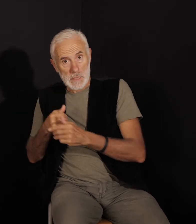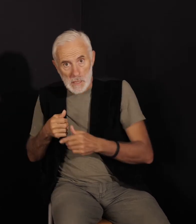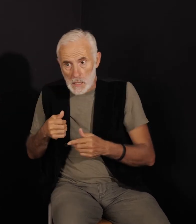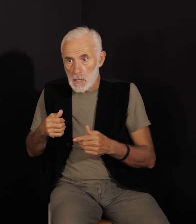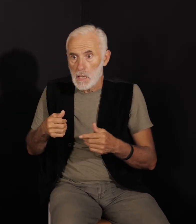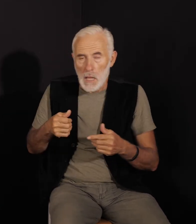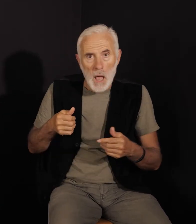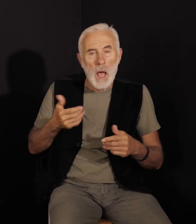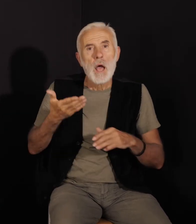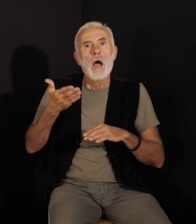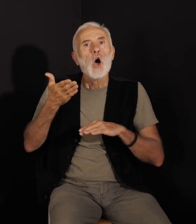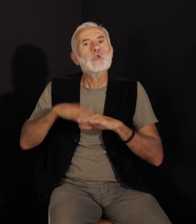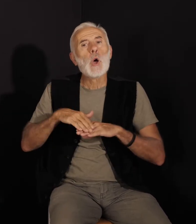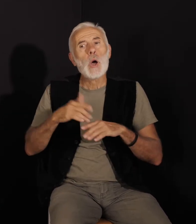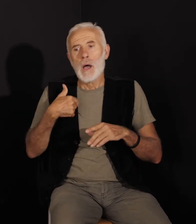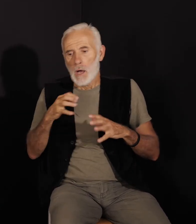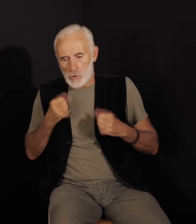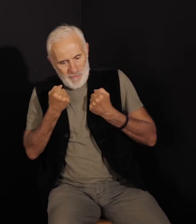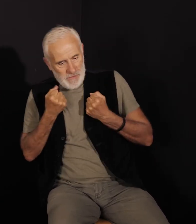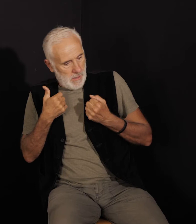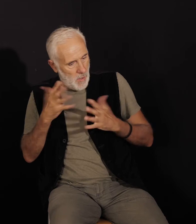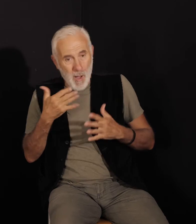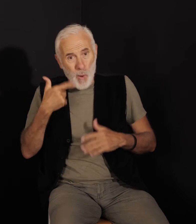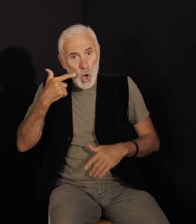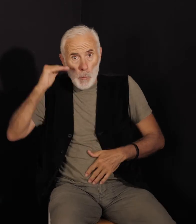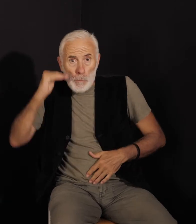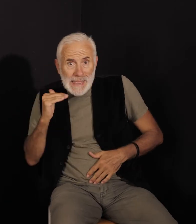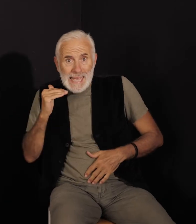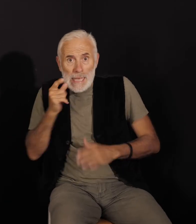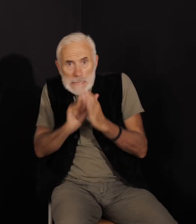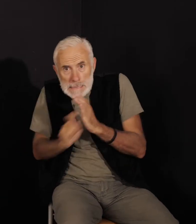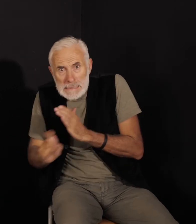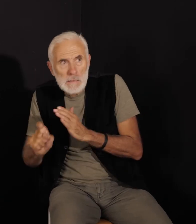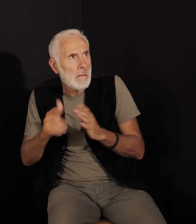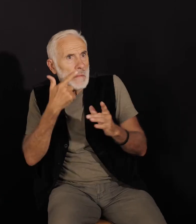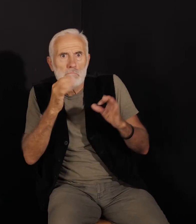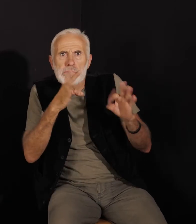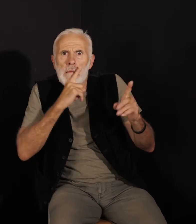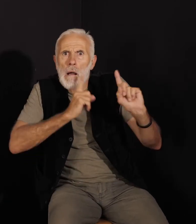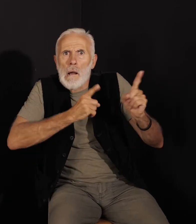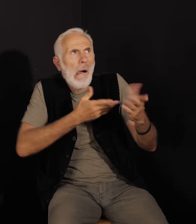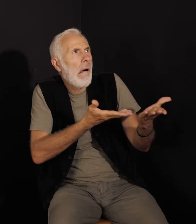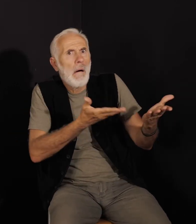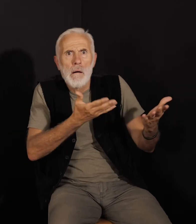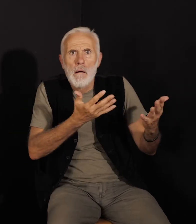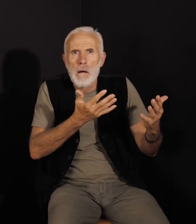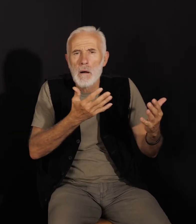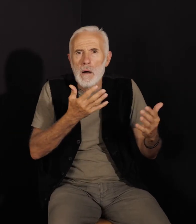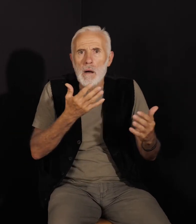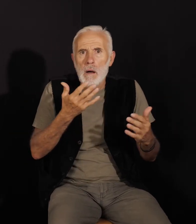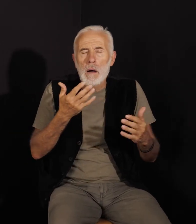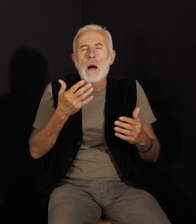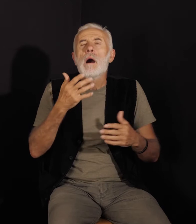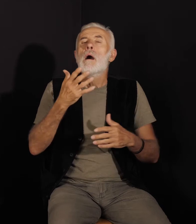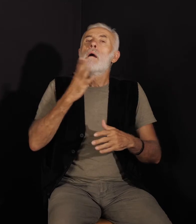était petit et qu'il arrivait à se faufiler. C'était vraiment des scènes de guérilla, quoi, qu'on n'arrive pas à imaginer sans ces